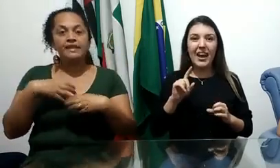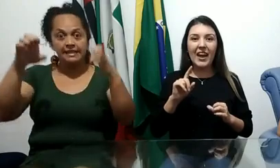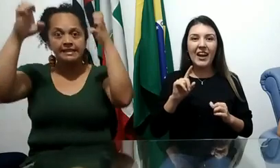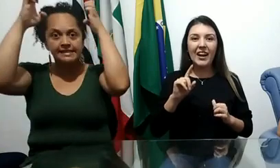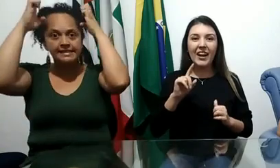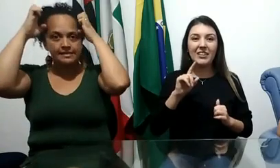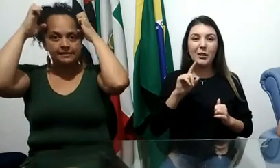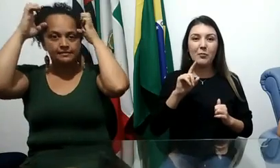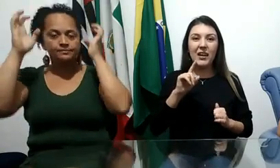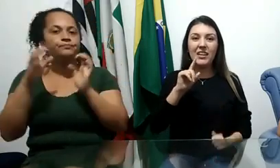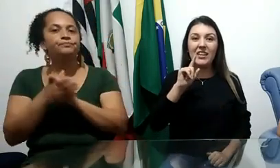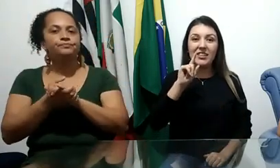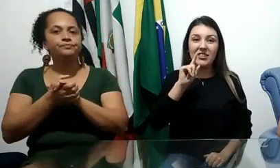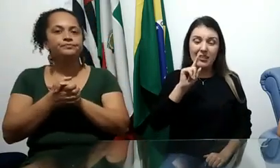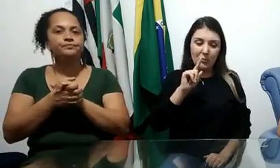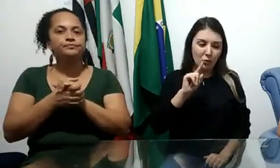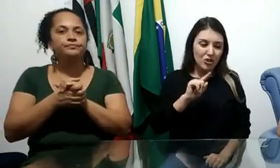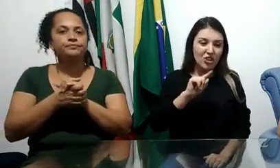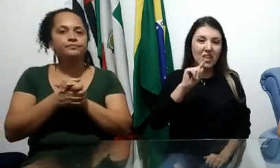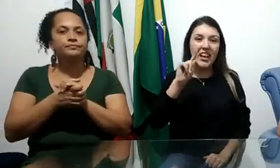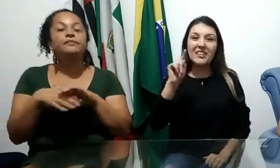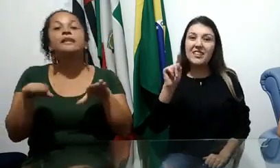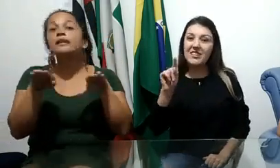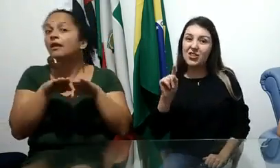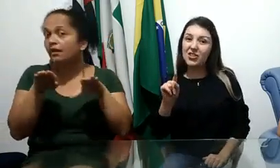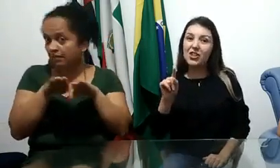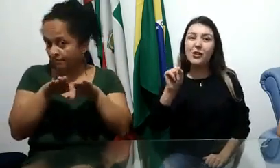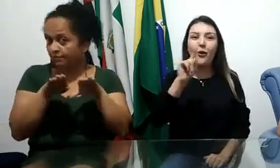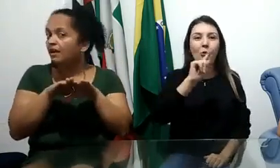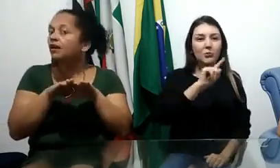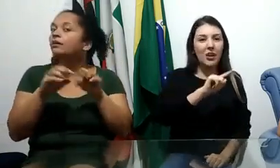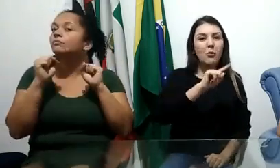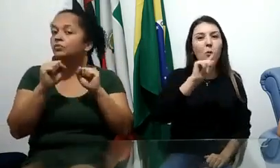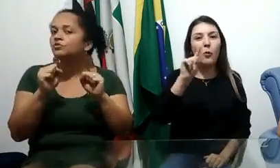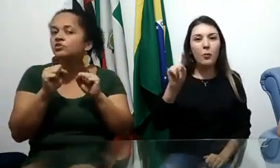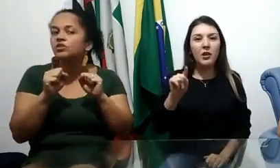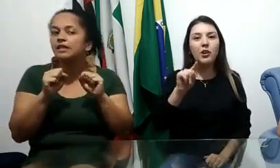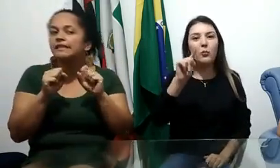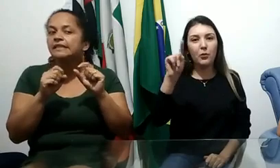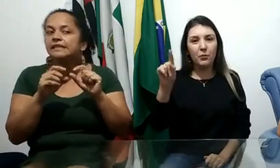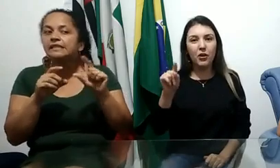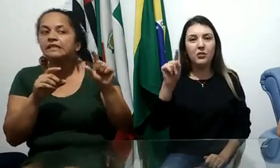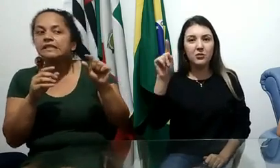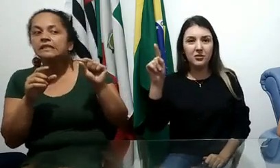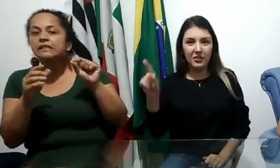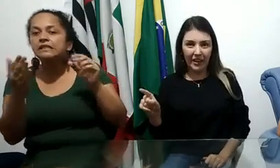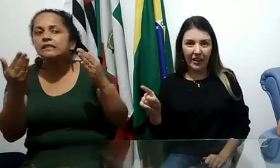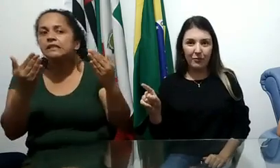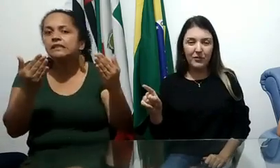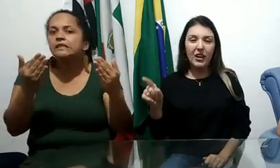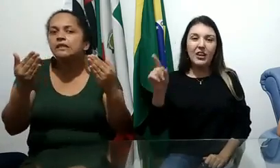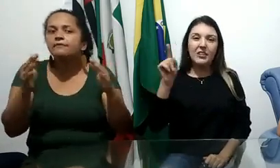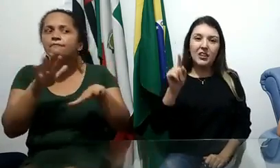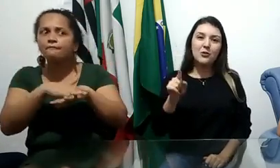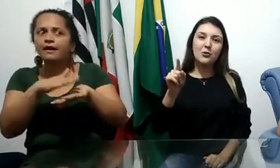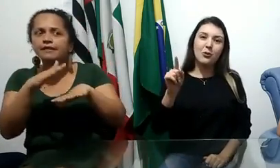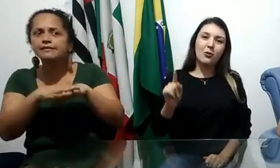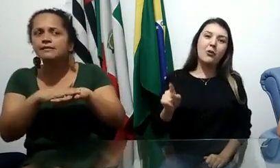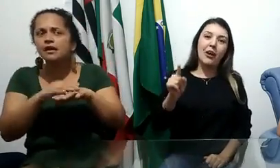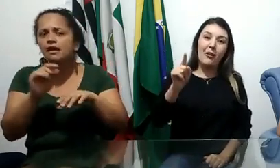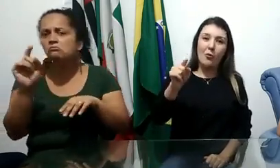Esther, ela também podia decidir ou não cumprir o propósito dela.